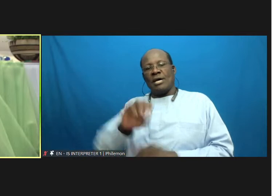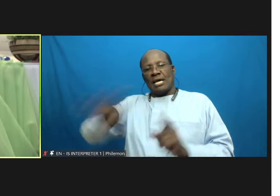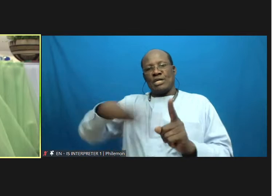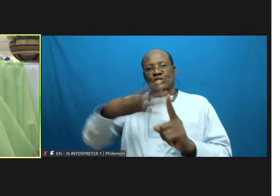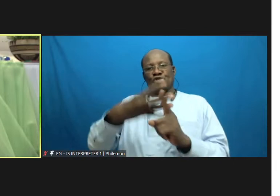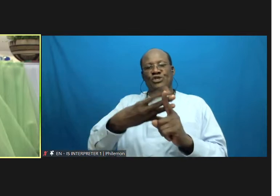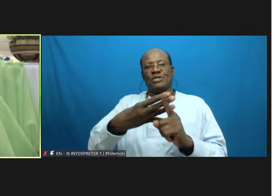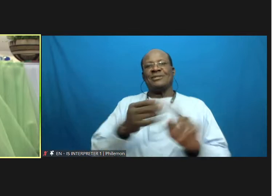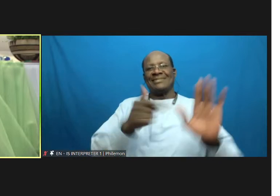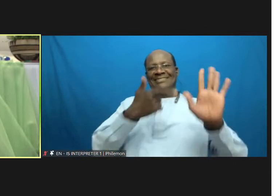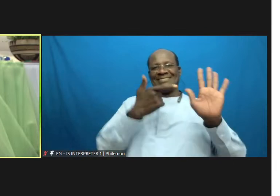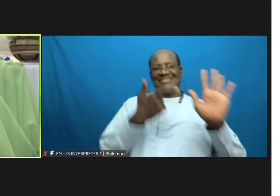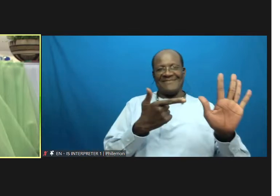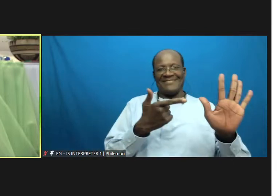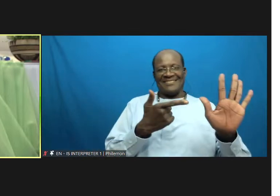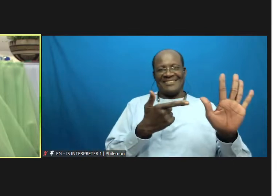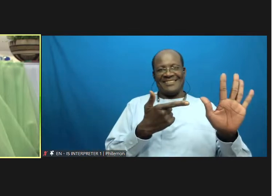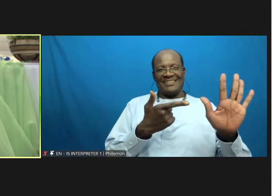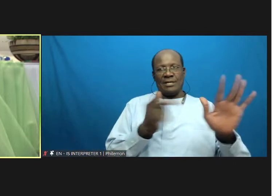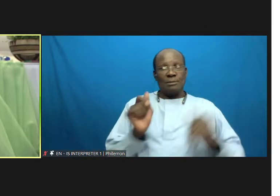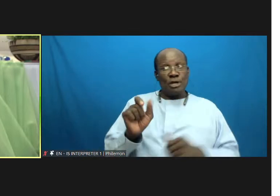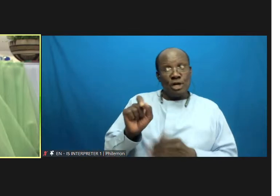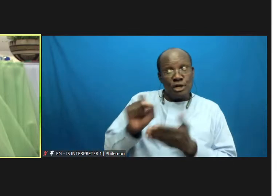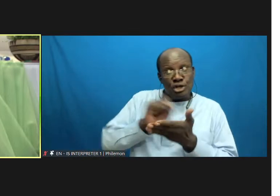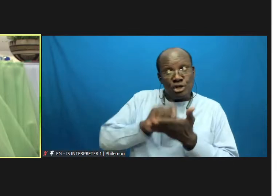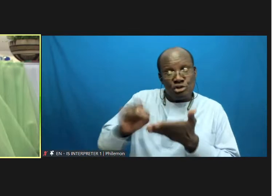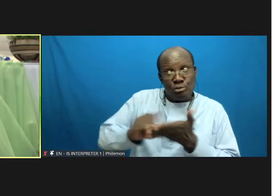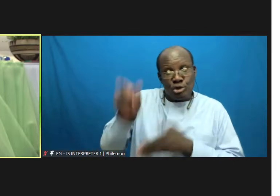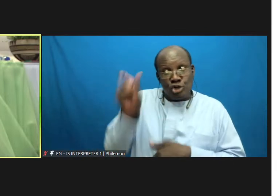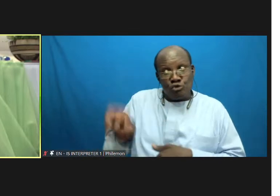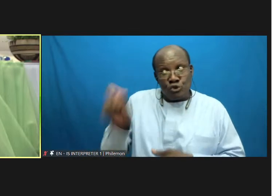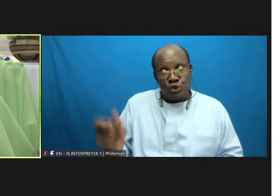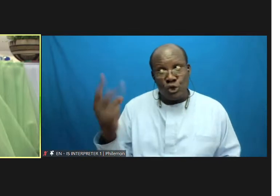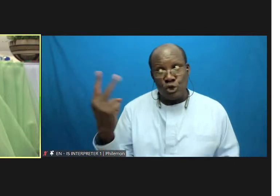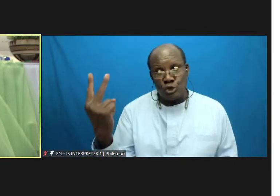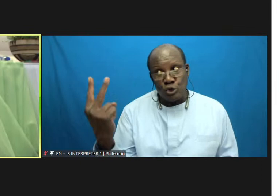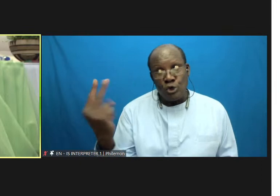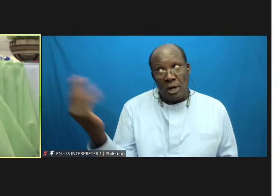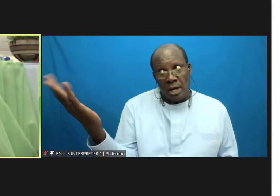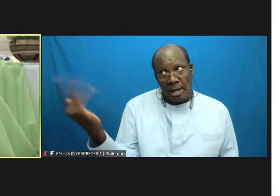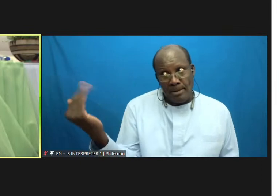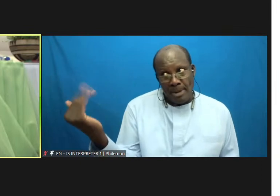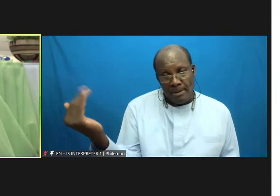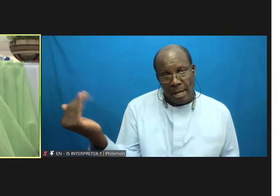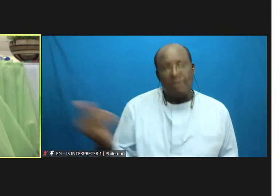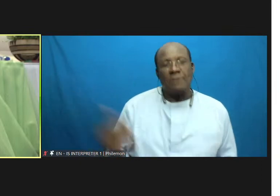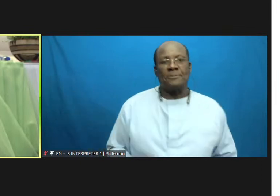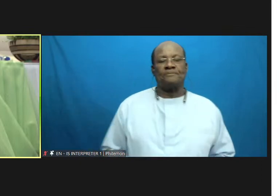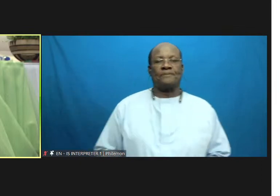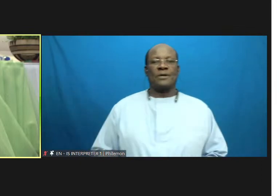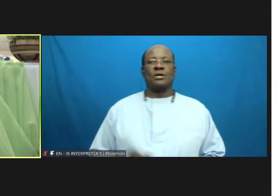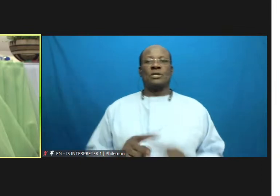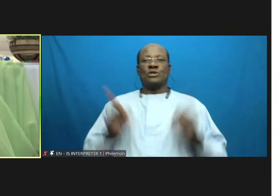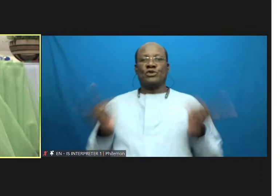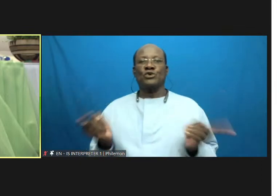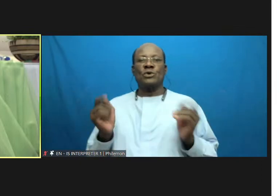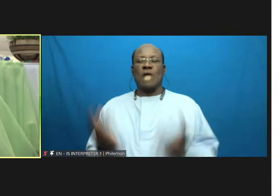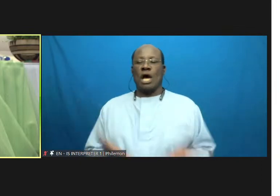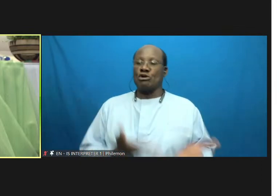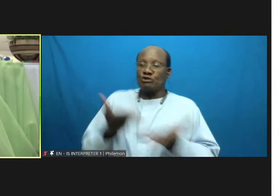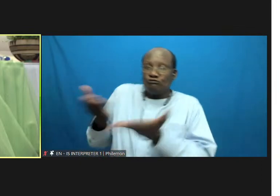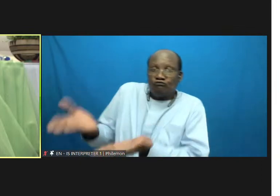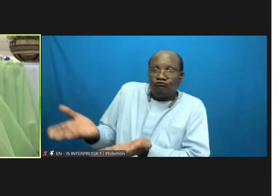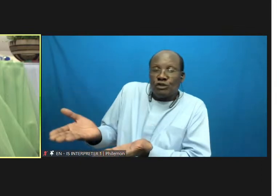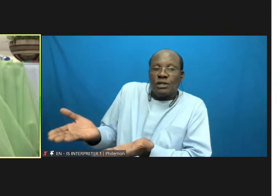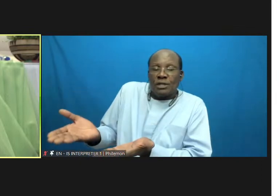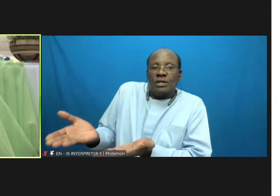vont nous rejoindre prochainement. Je passe la parole à Thierry pour présenter les messages clés de cette